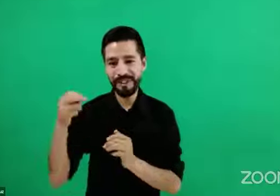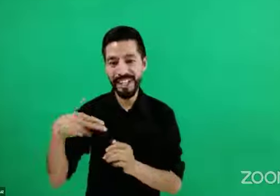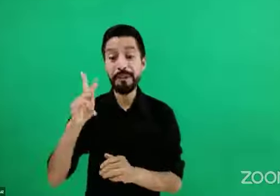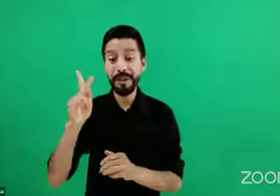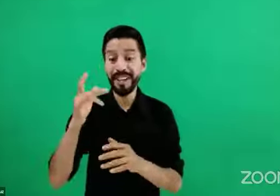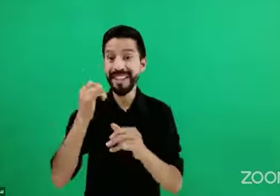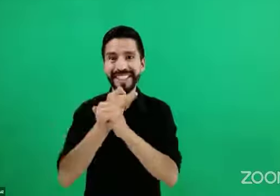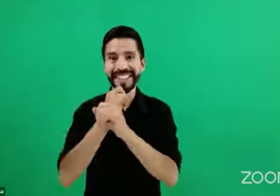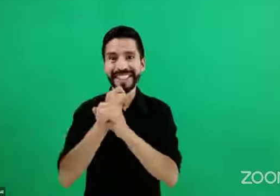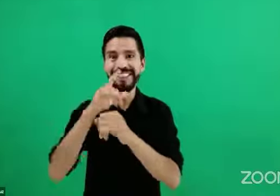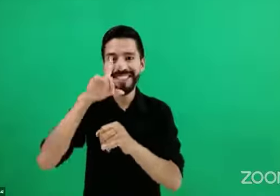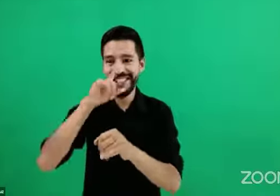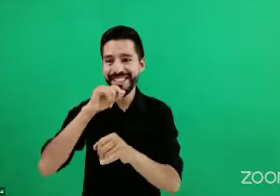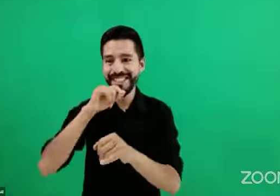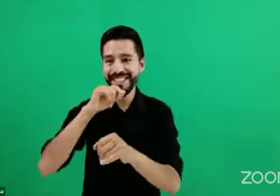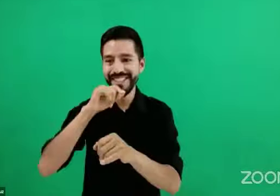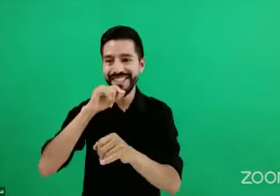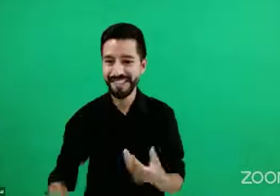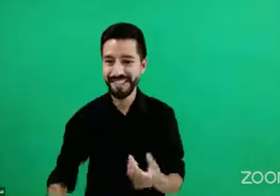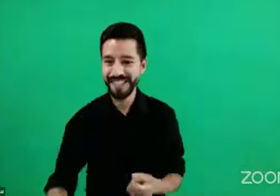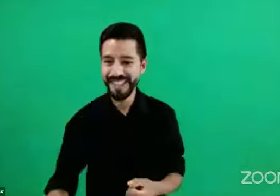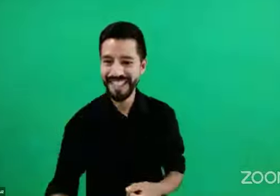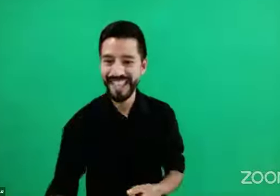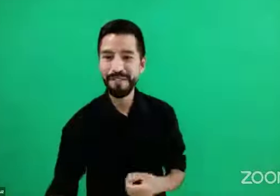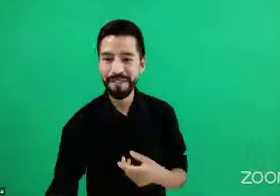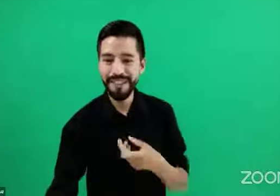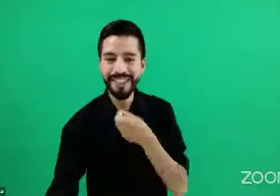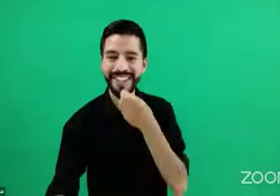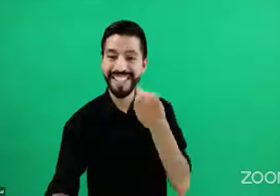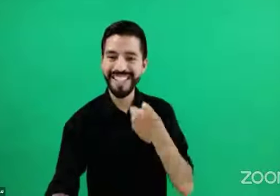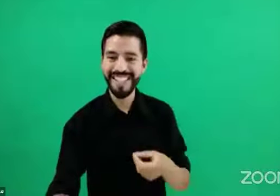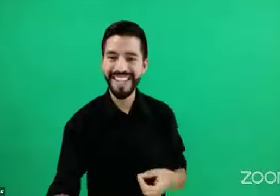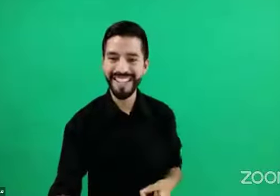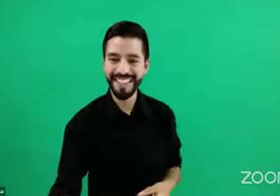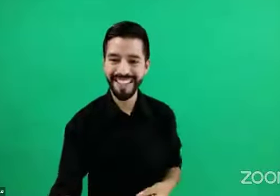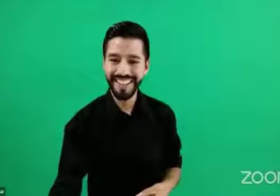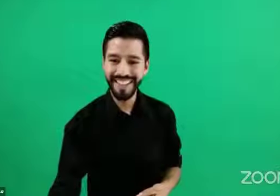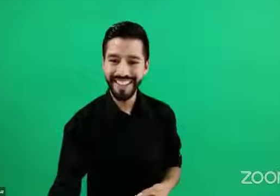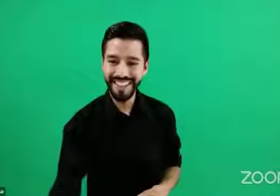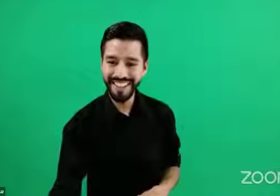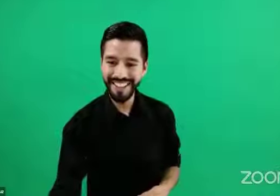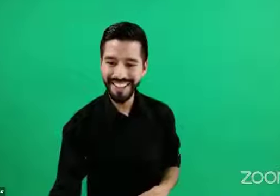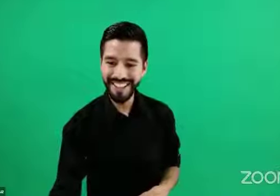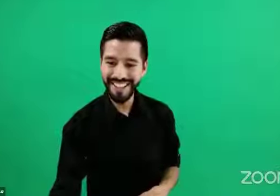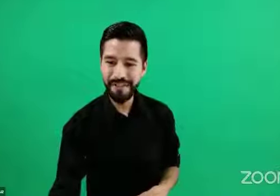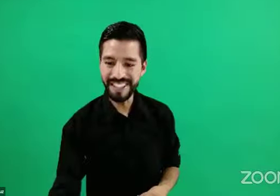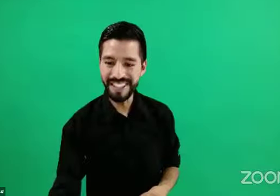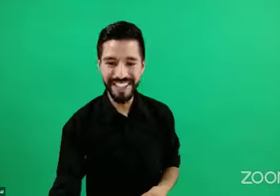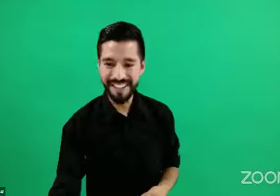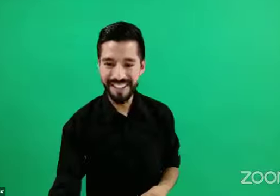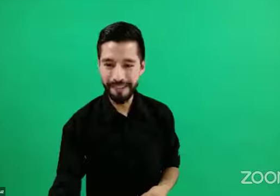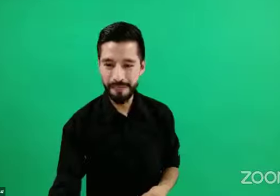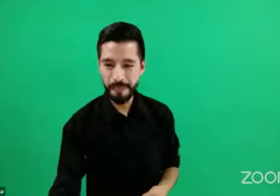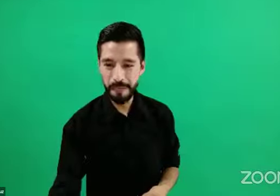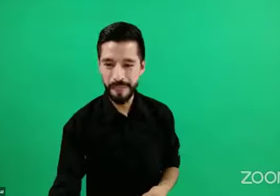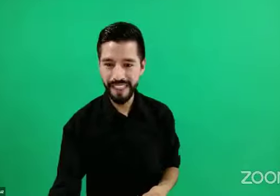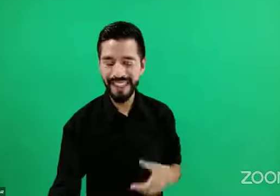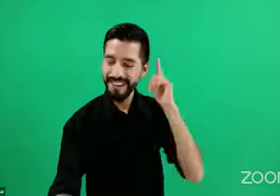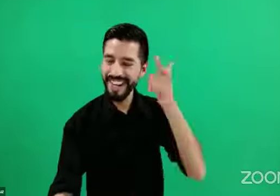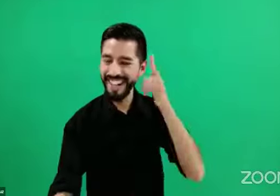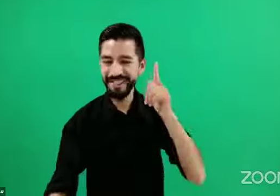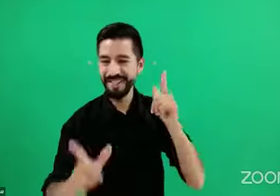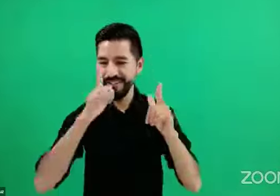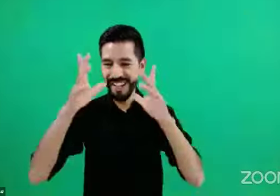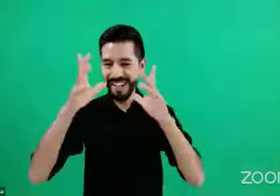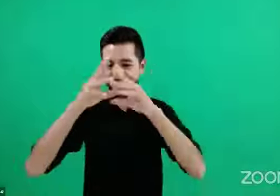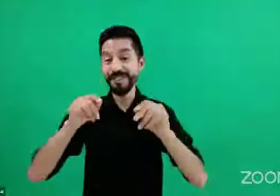un privilegio, pero el internet a veces nos falla mucho. Entonces, por eso le decía, les comentaba que